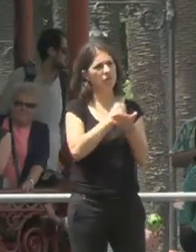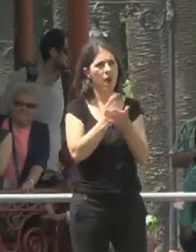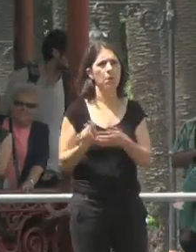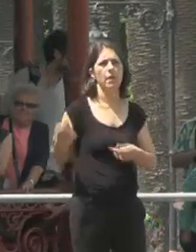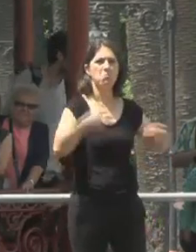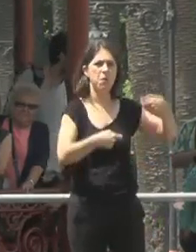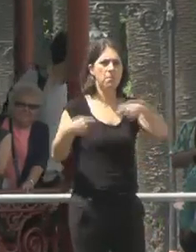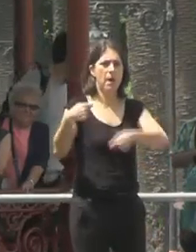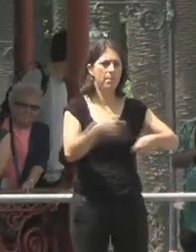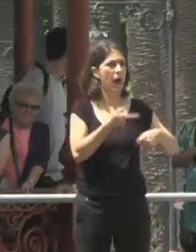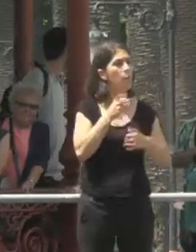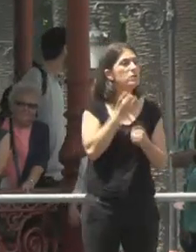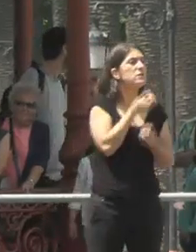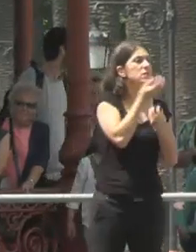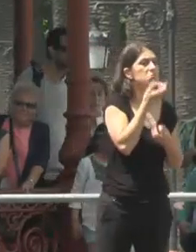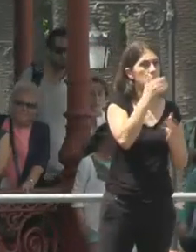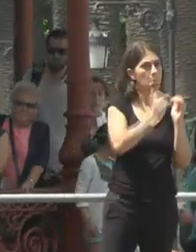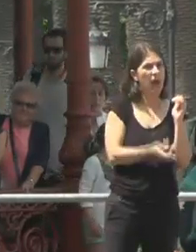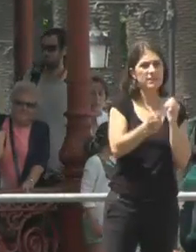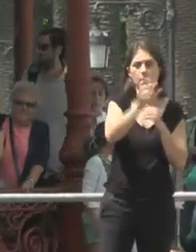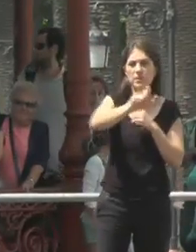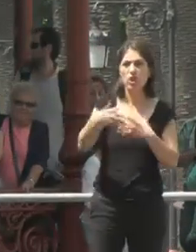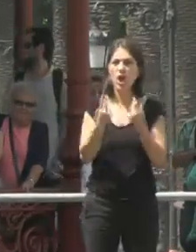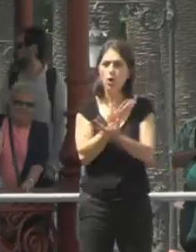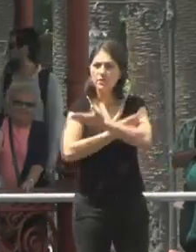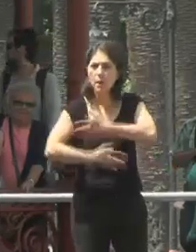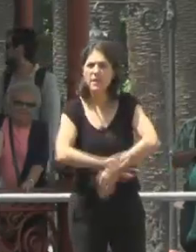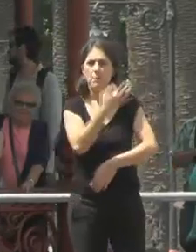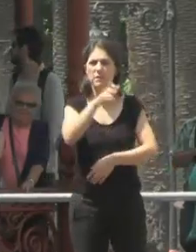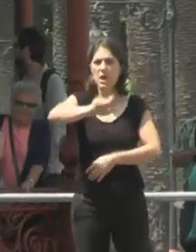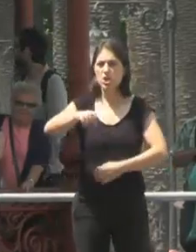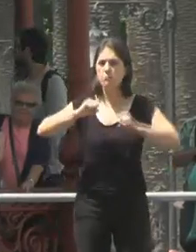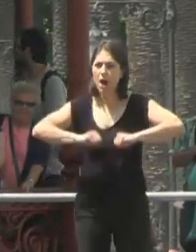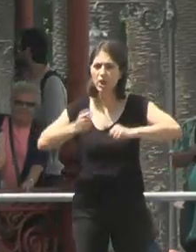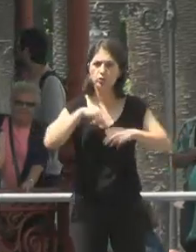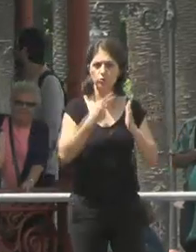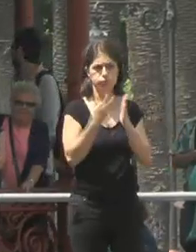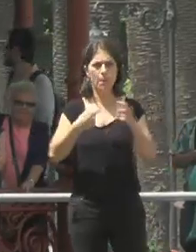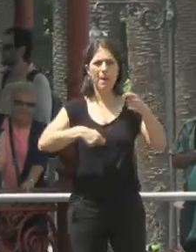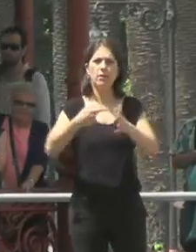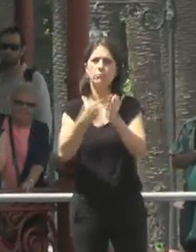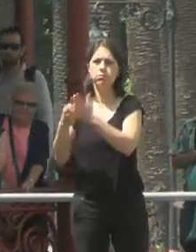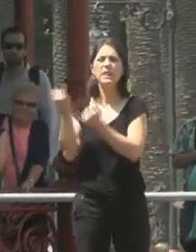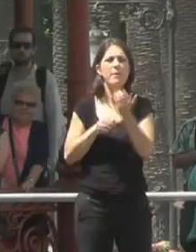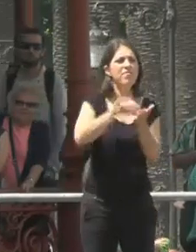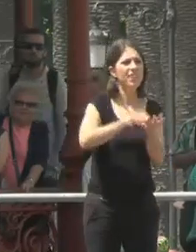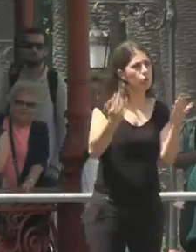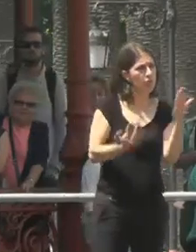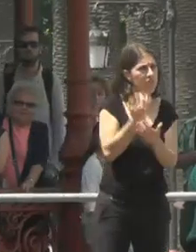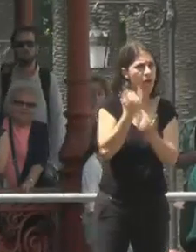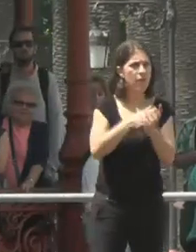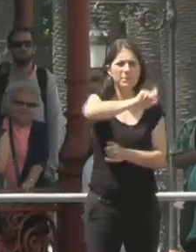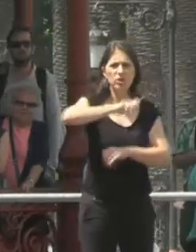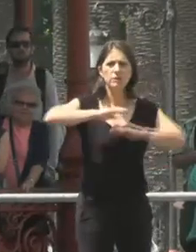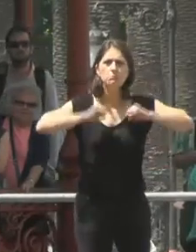para las rentas bajas, para las personas con discapacidad y las personas mayores. Hemos eliminado los copagos en los centros de día para mayores y